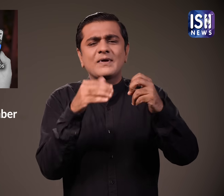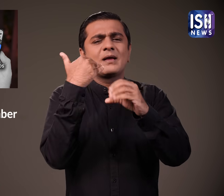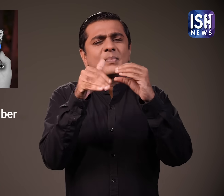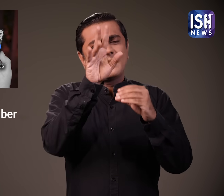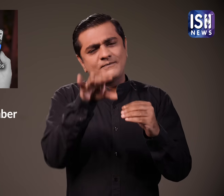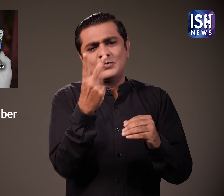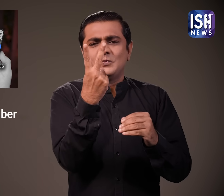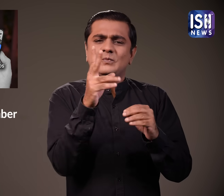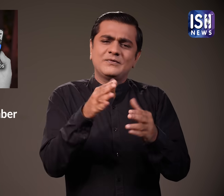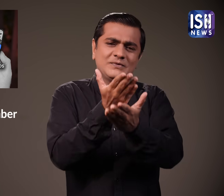मिलेगा